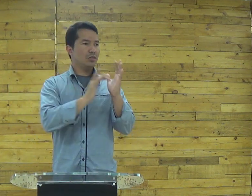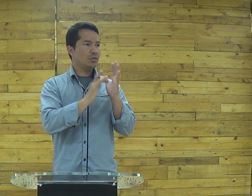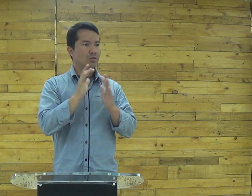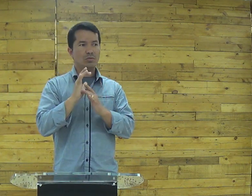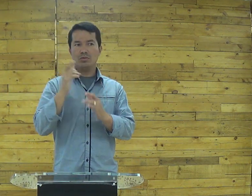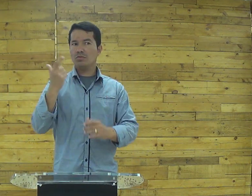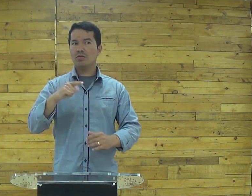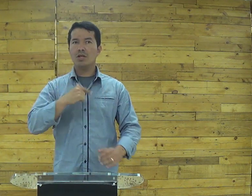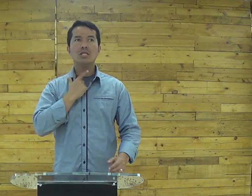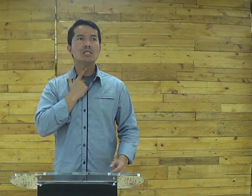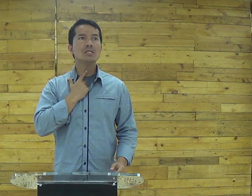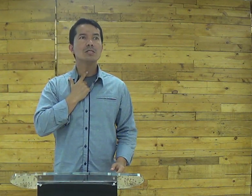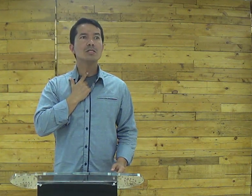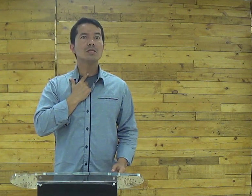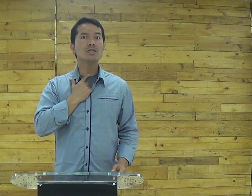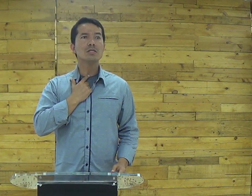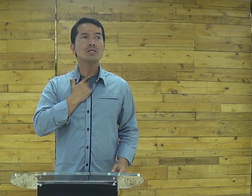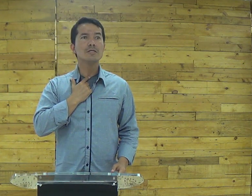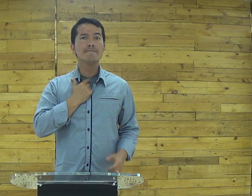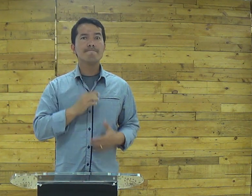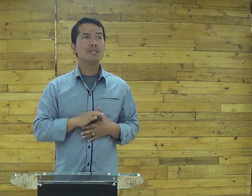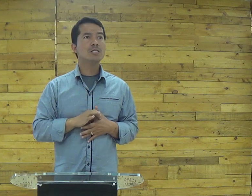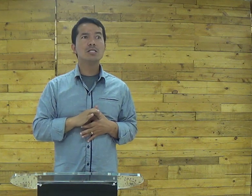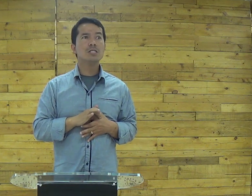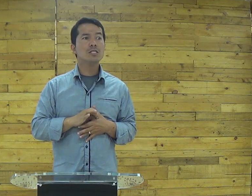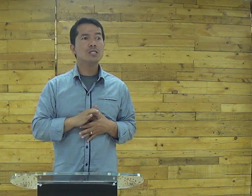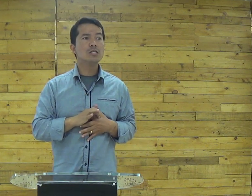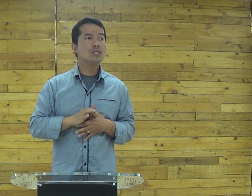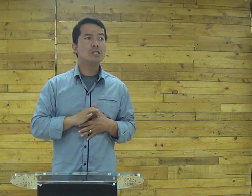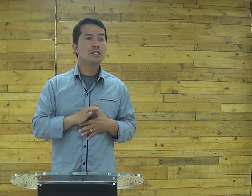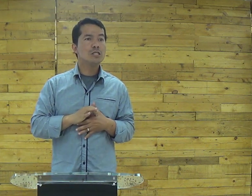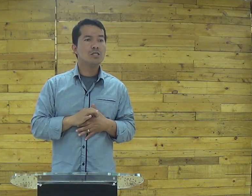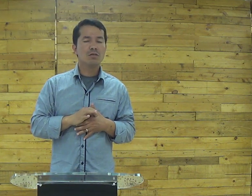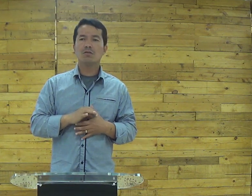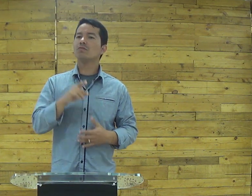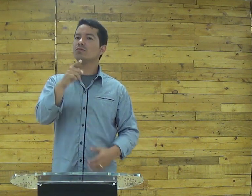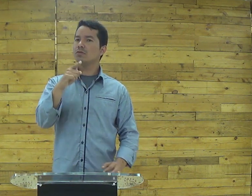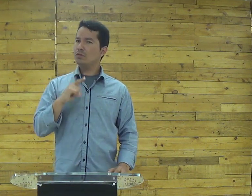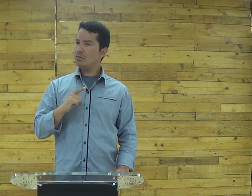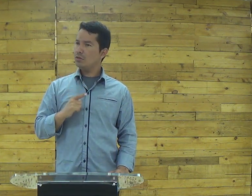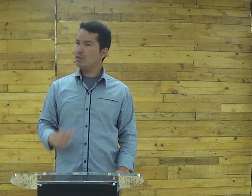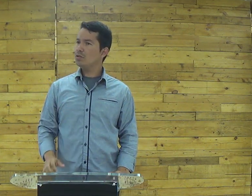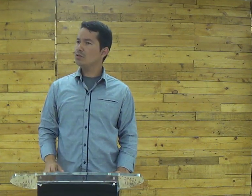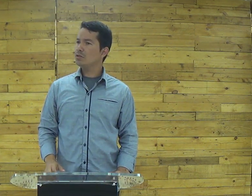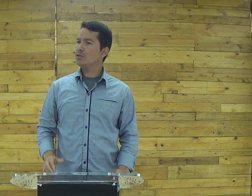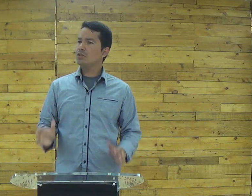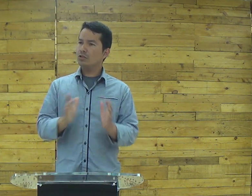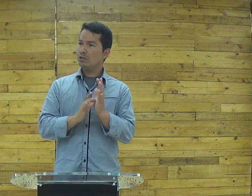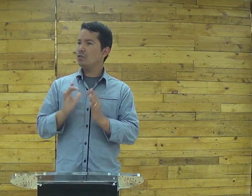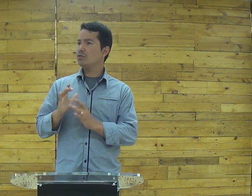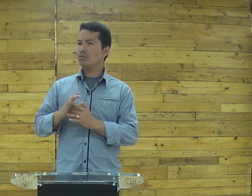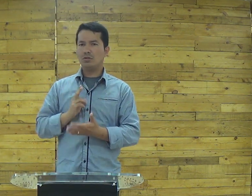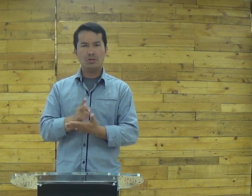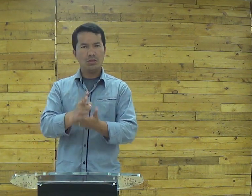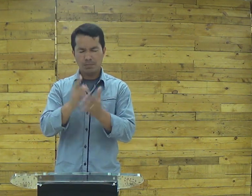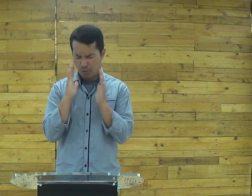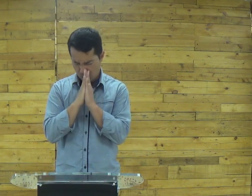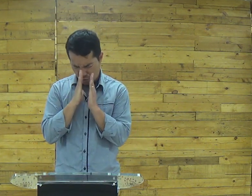coisas que talvez tenha na sua vida. Jesus não fica desesperado com os desejos da carne. E você